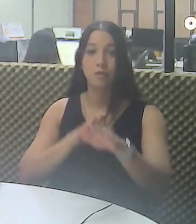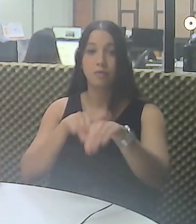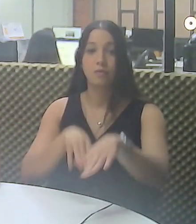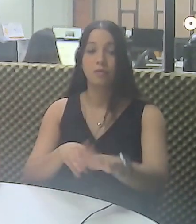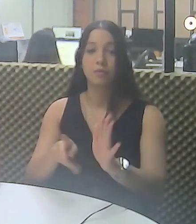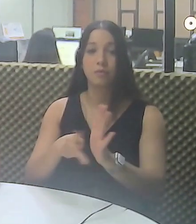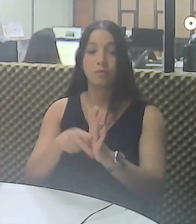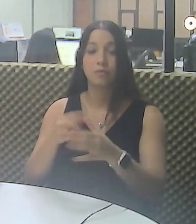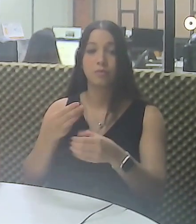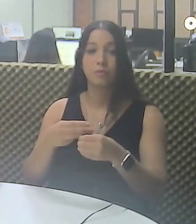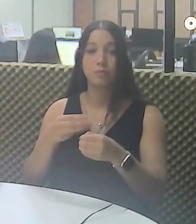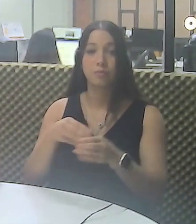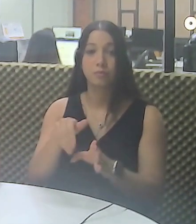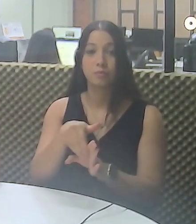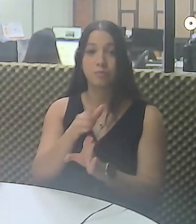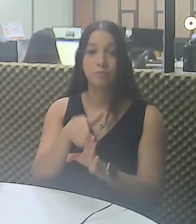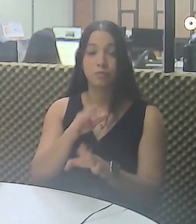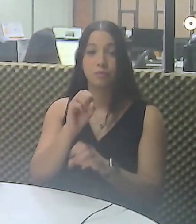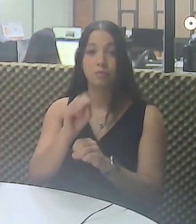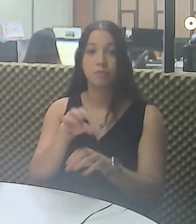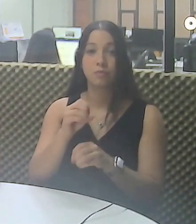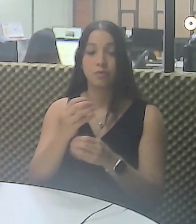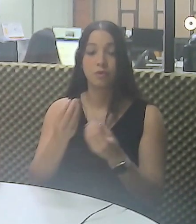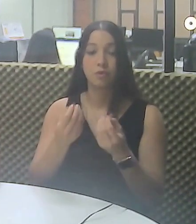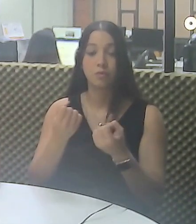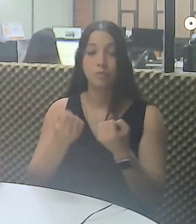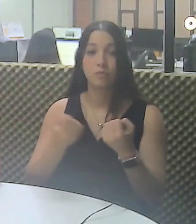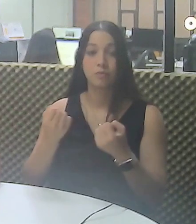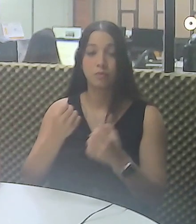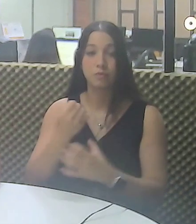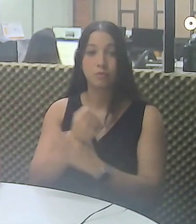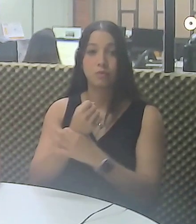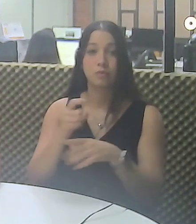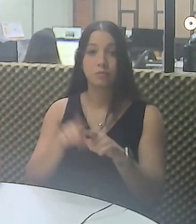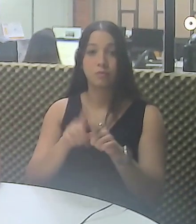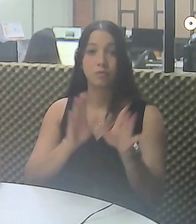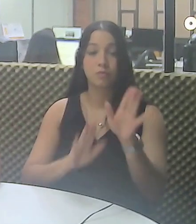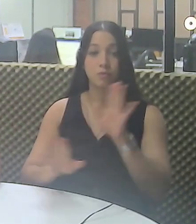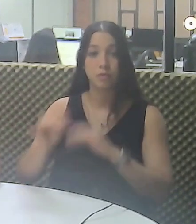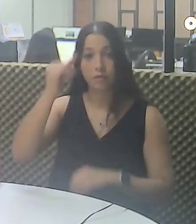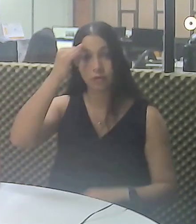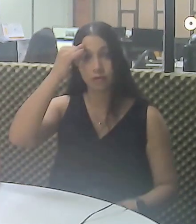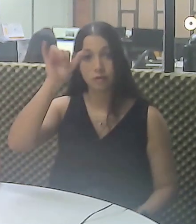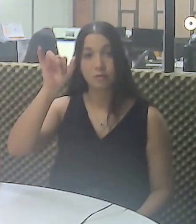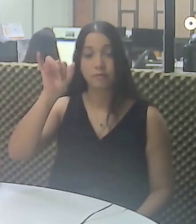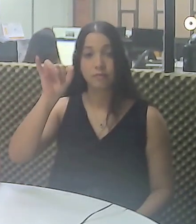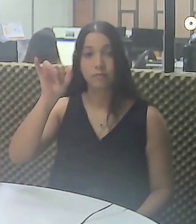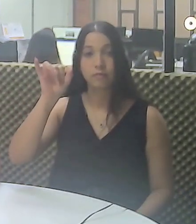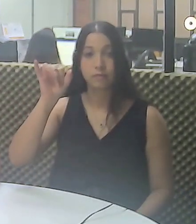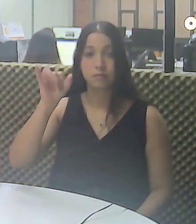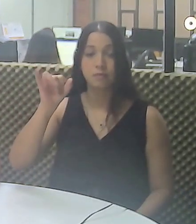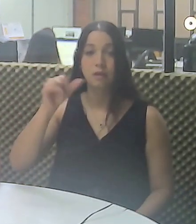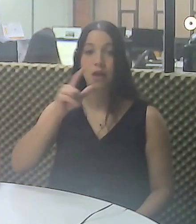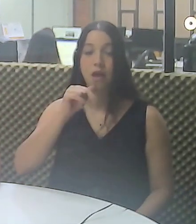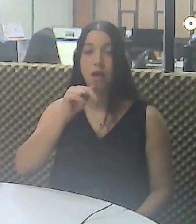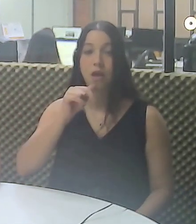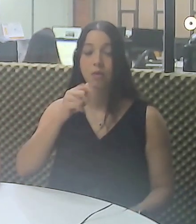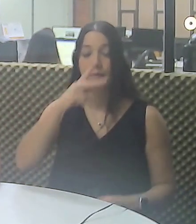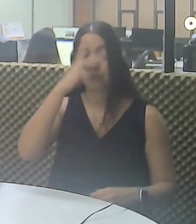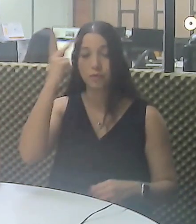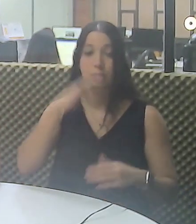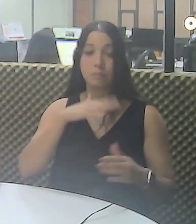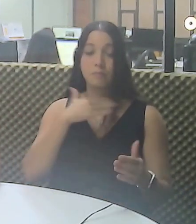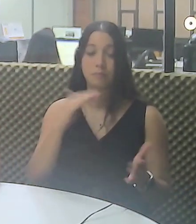e serão repassadas orientações sobre direção segura e cuidados para se prevenir, para prevenir afogamentos.